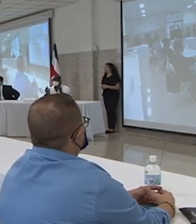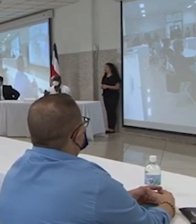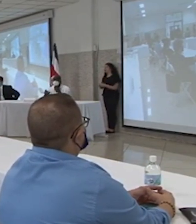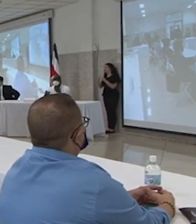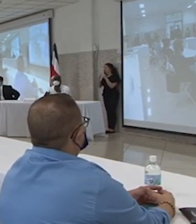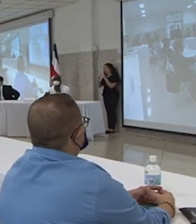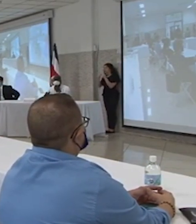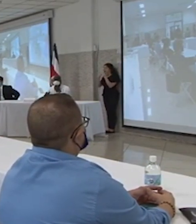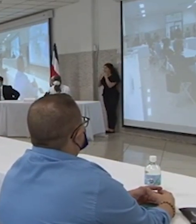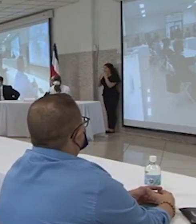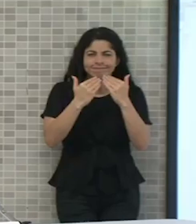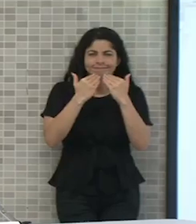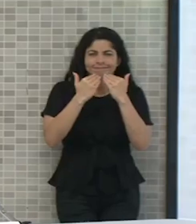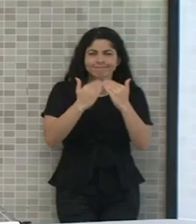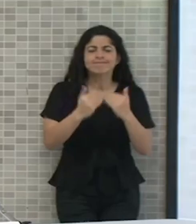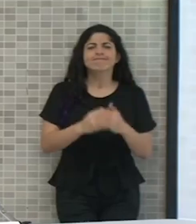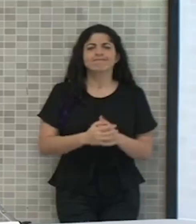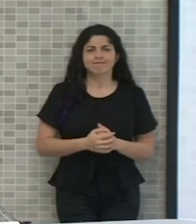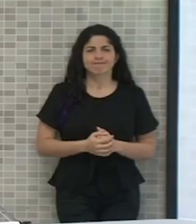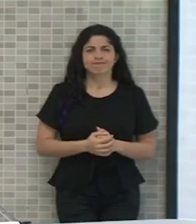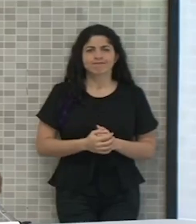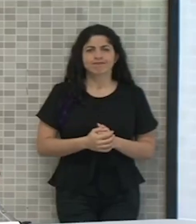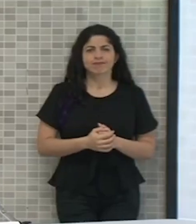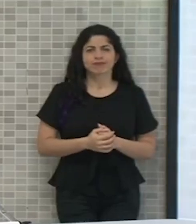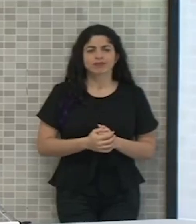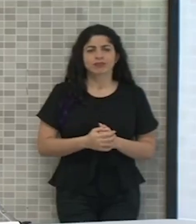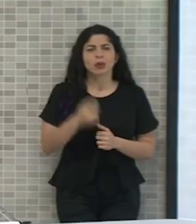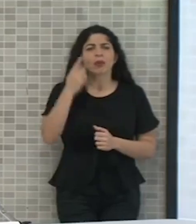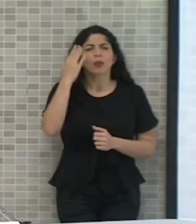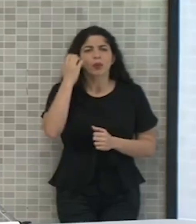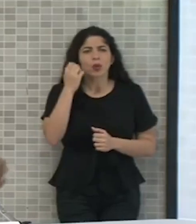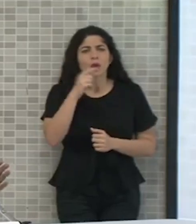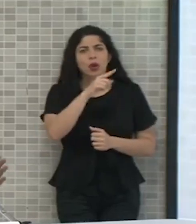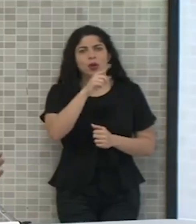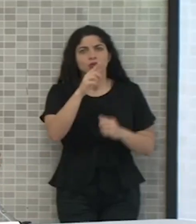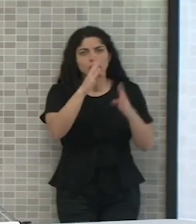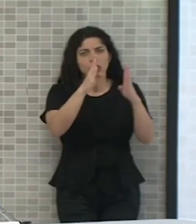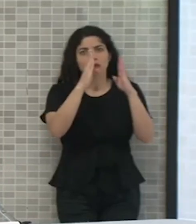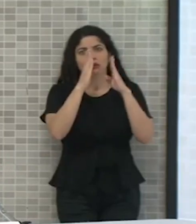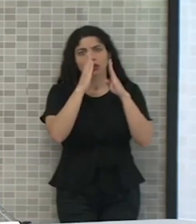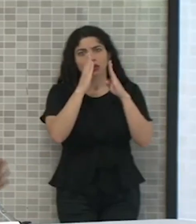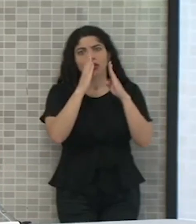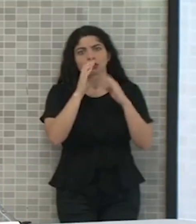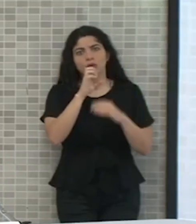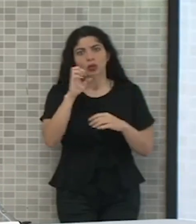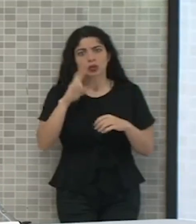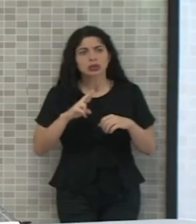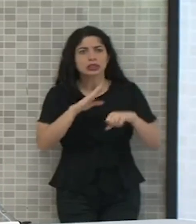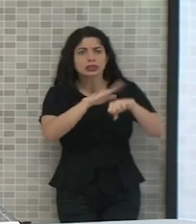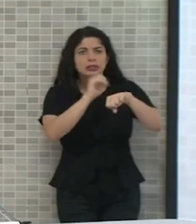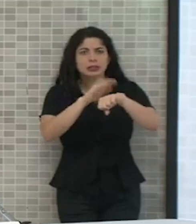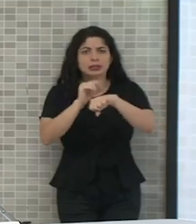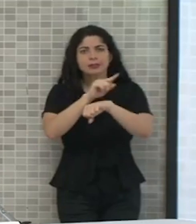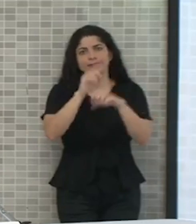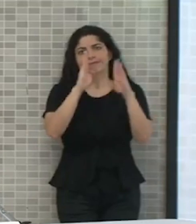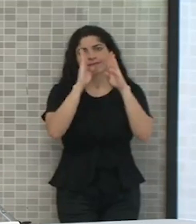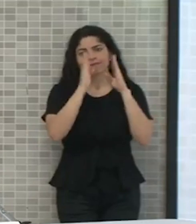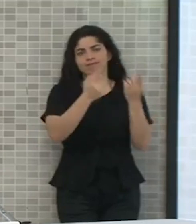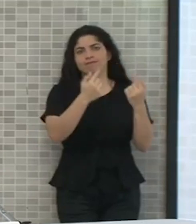Muchas gracias por atender el llamado de Costa Rica.